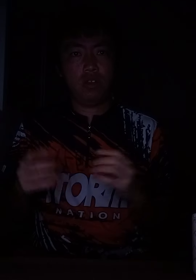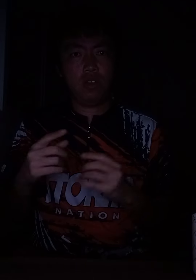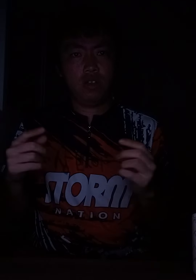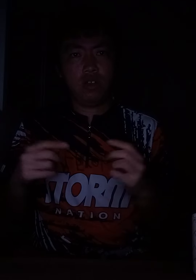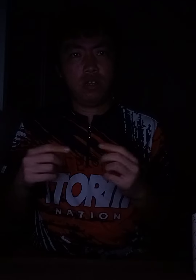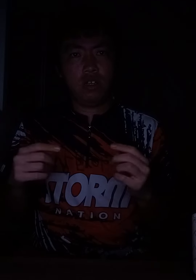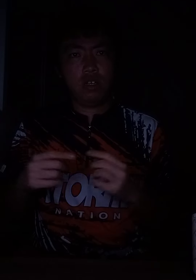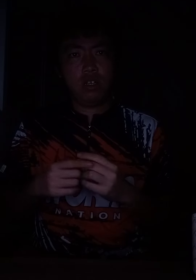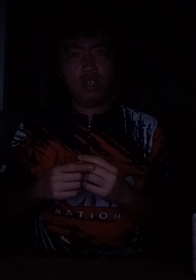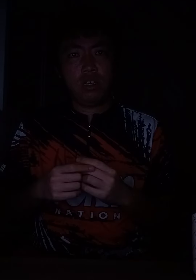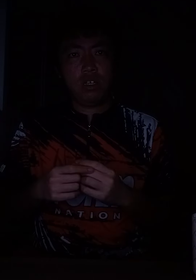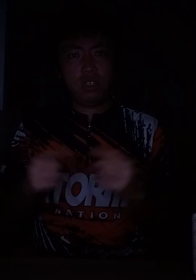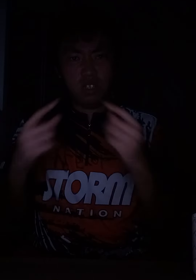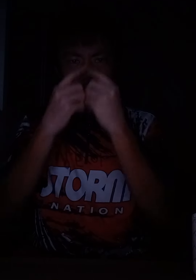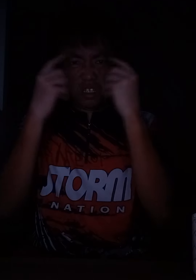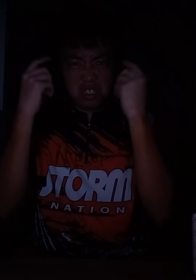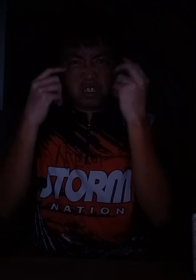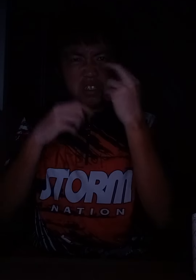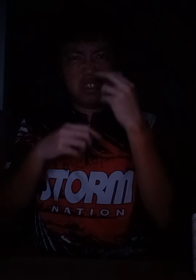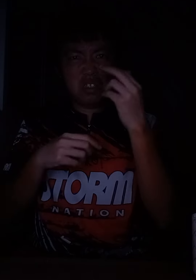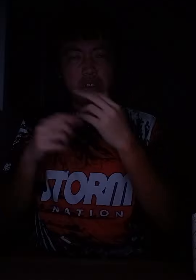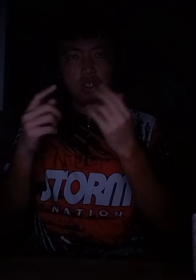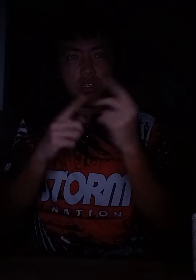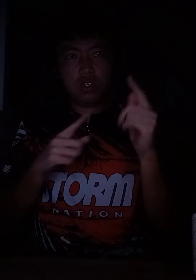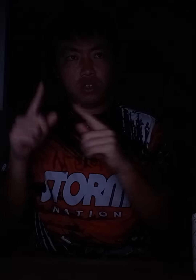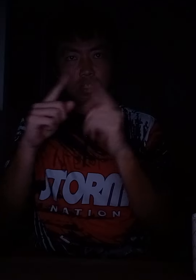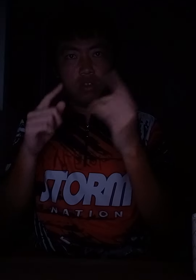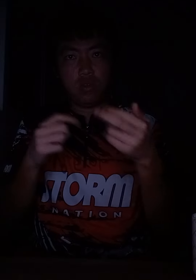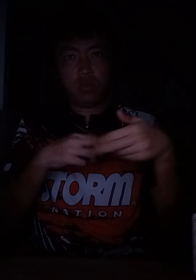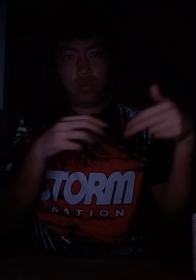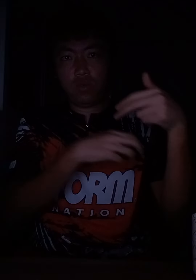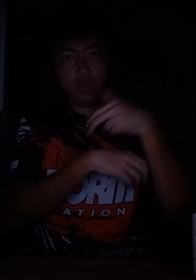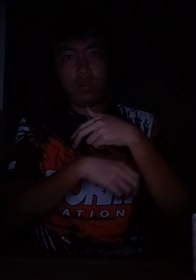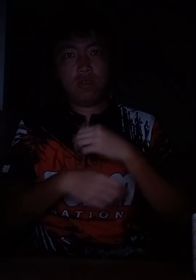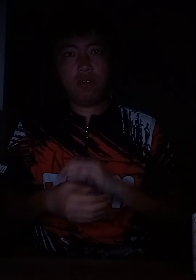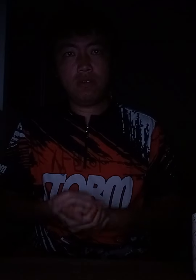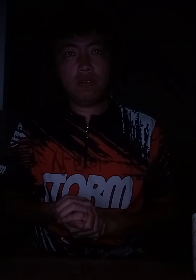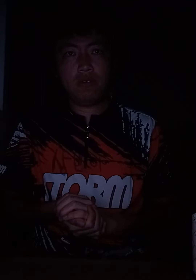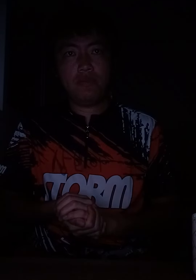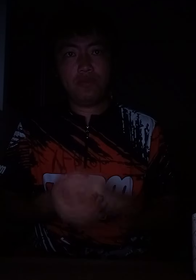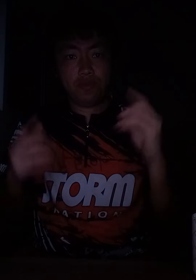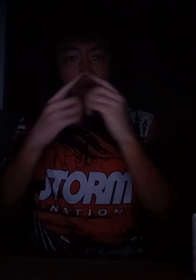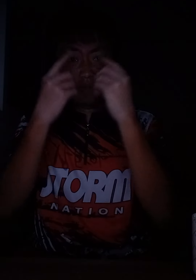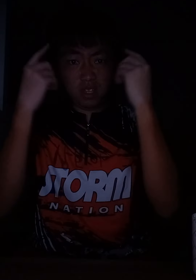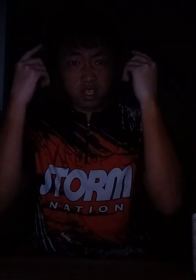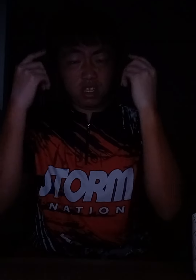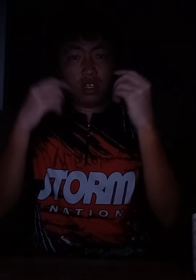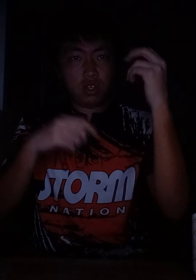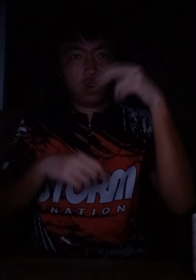있지만 마스크를 쓰지 않은 승객들이 연달아 버스에 오릅니다. 마스크를 착용하지 않은 채 의자에 앉아